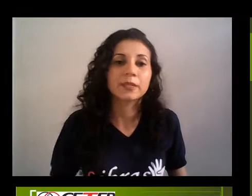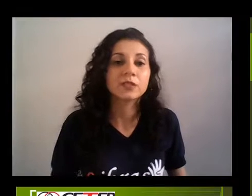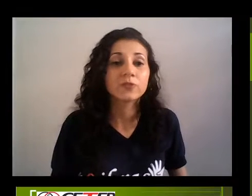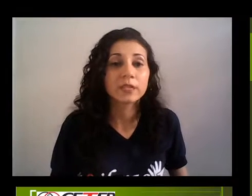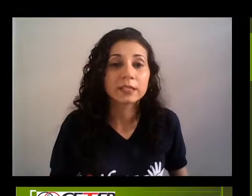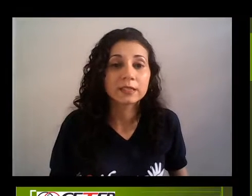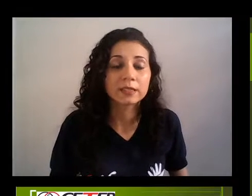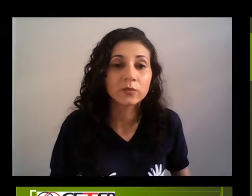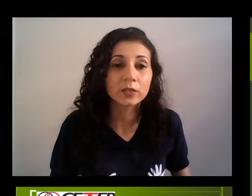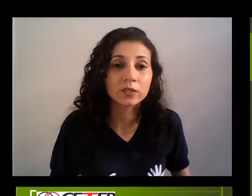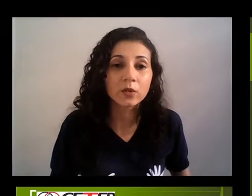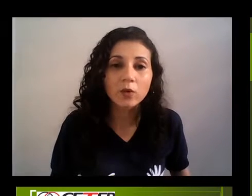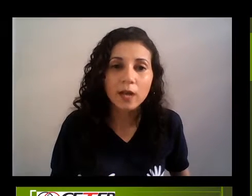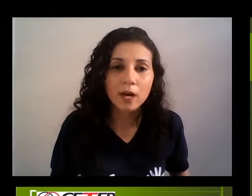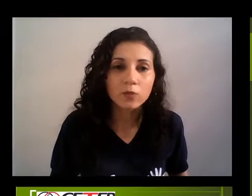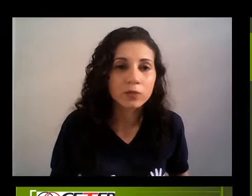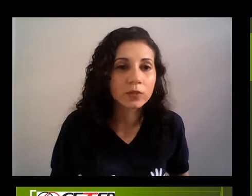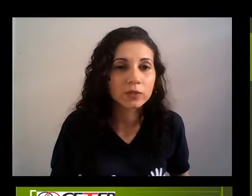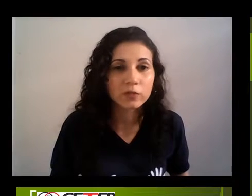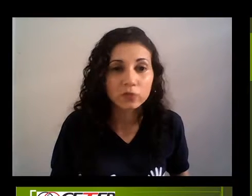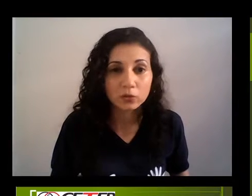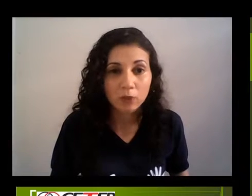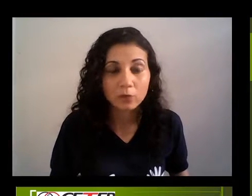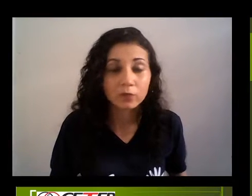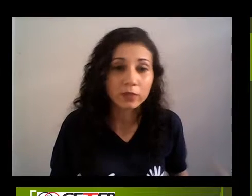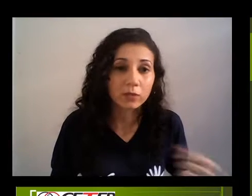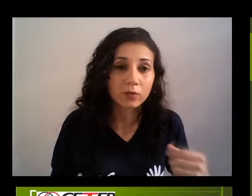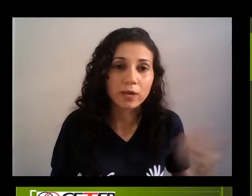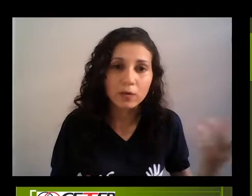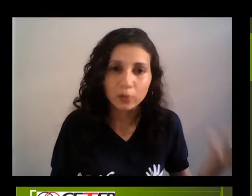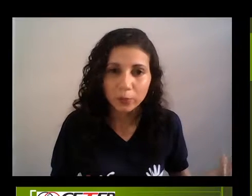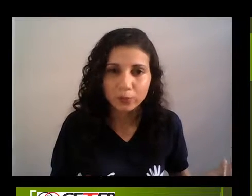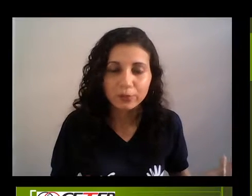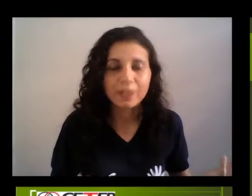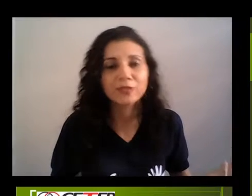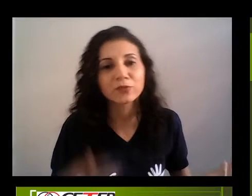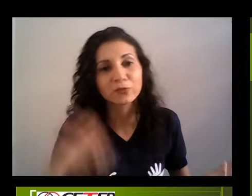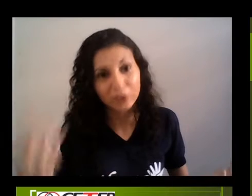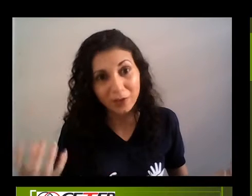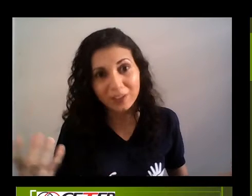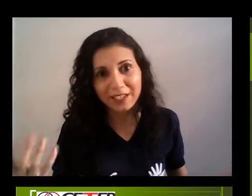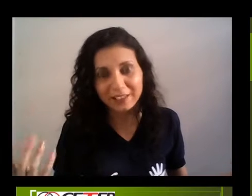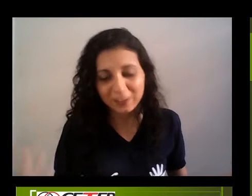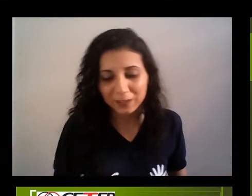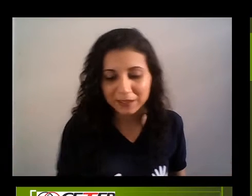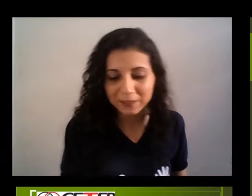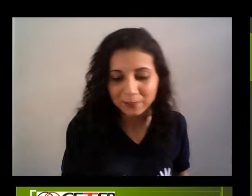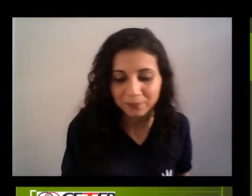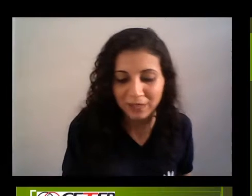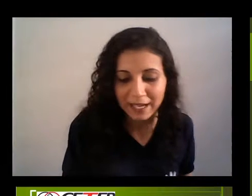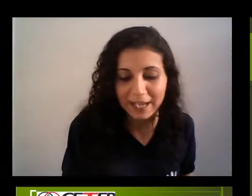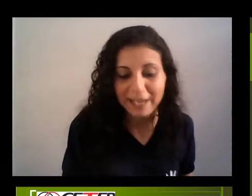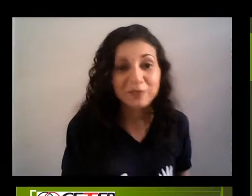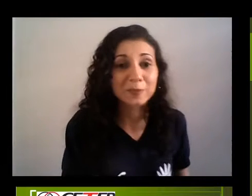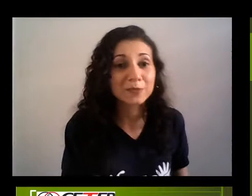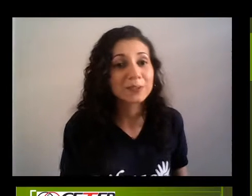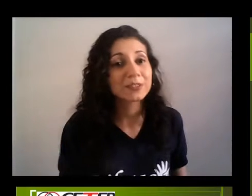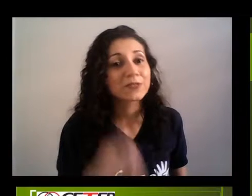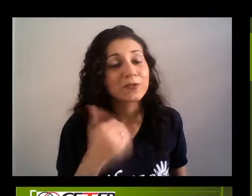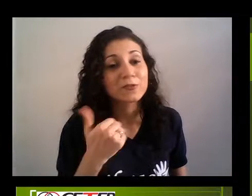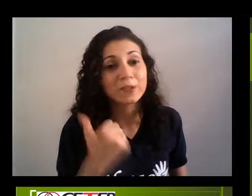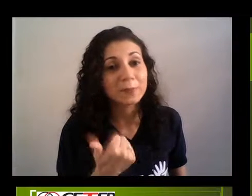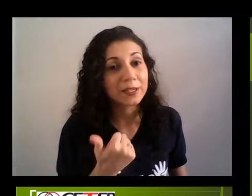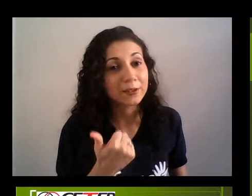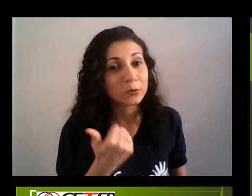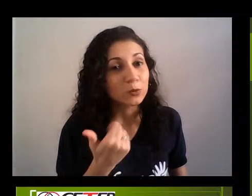saber a diferença entre uma língua oral e uma língua visual, né? Uma língua oral, que é o português, e uma língua visual, que é a Libras. Vamos aprender